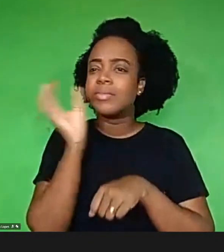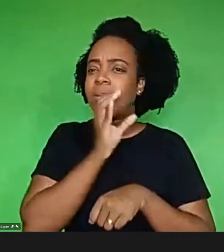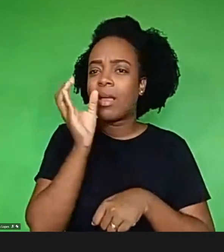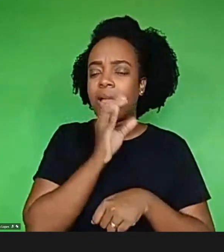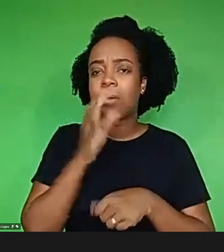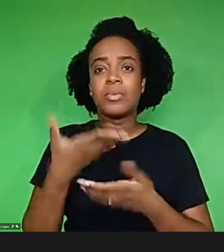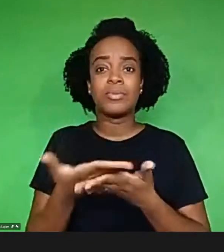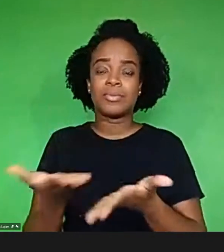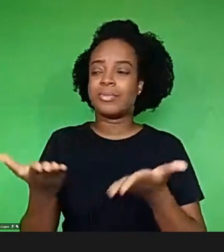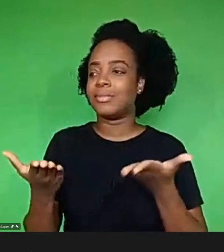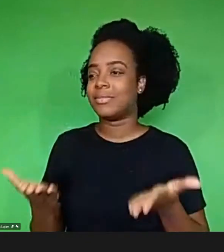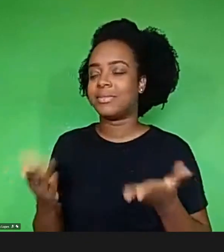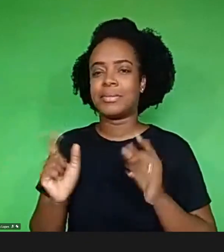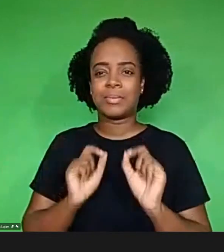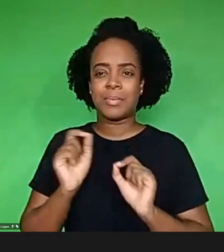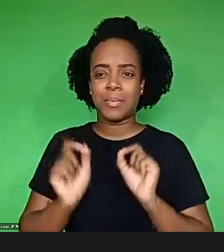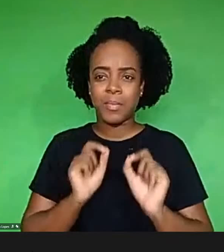respeito